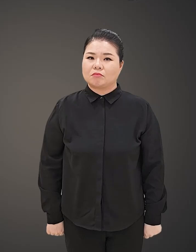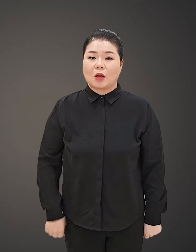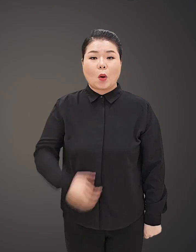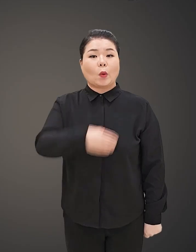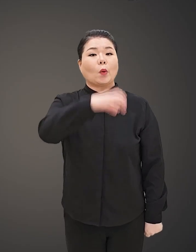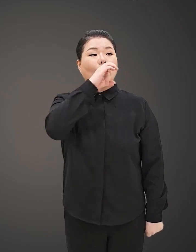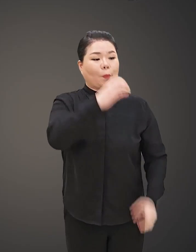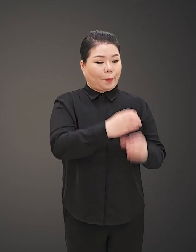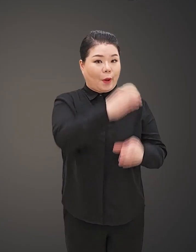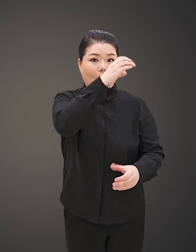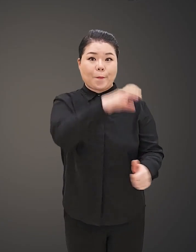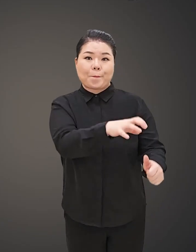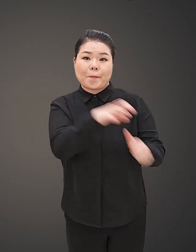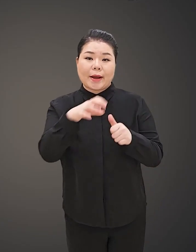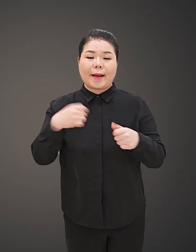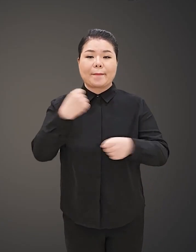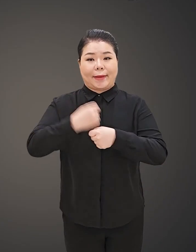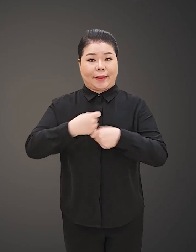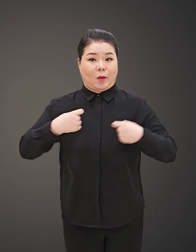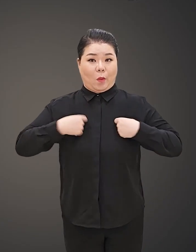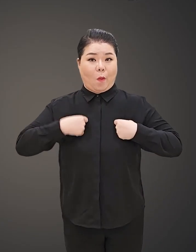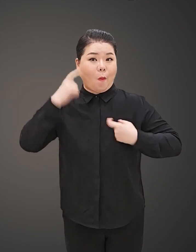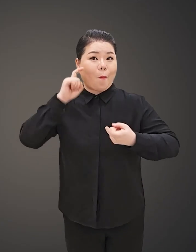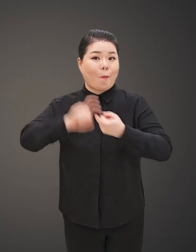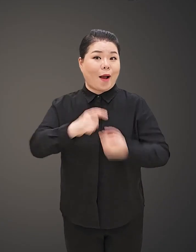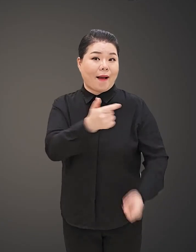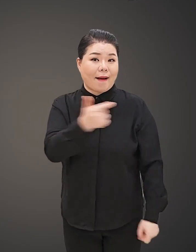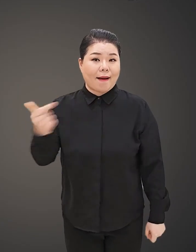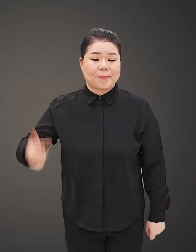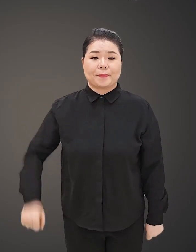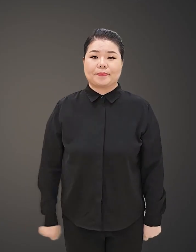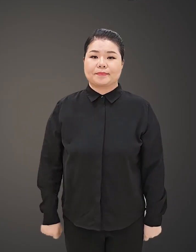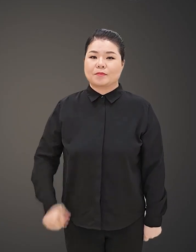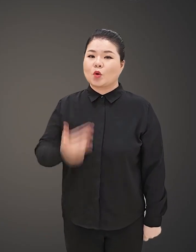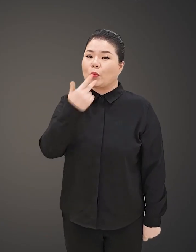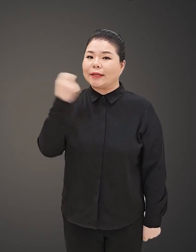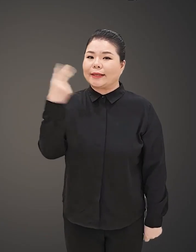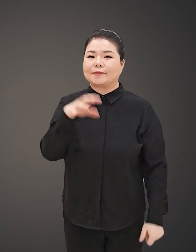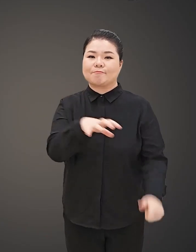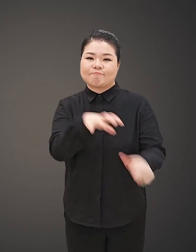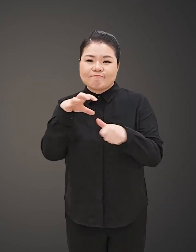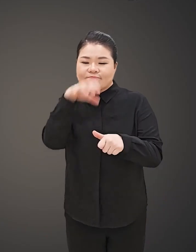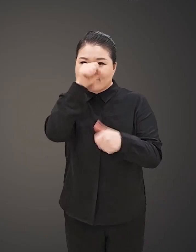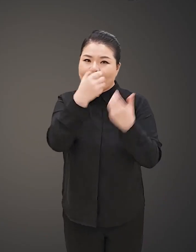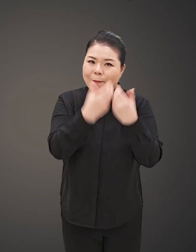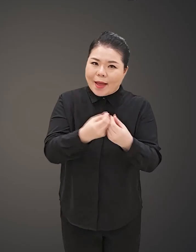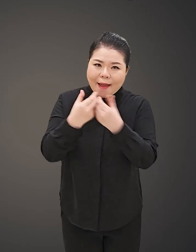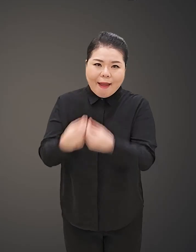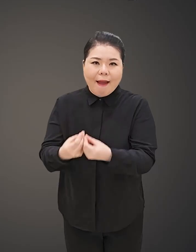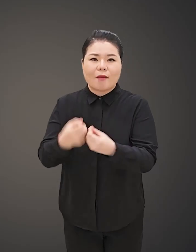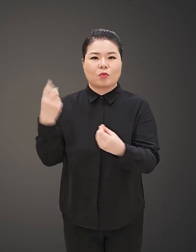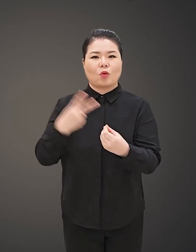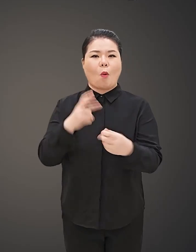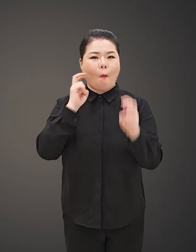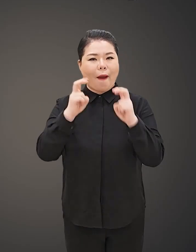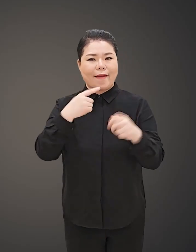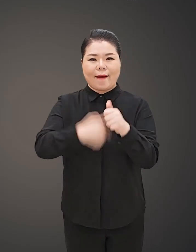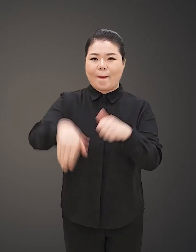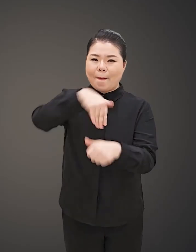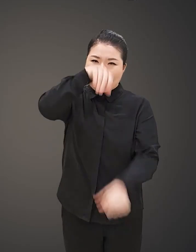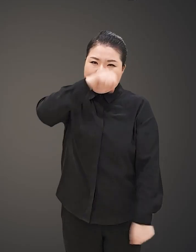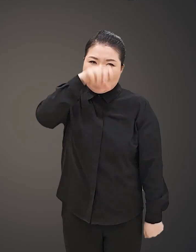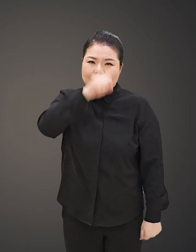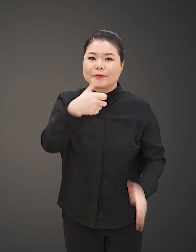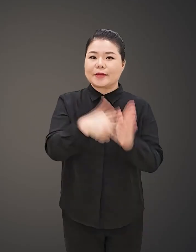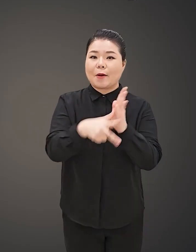페트병으로 만든 옷이 주목받고 있습니다. 플라스틱 재활용의 사례로 소개되고 또 기업들도 친환경 섬유로